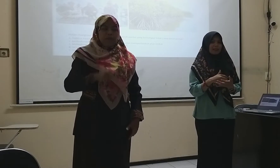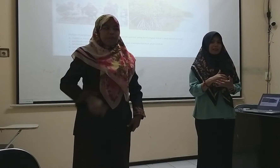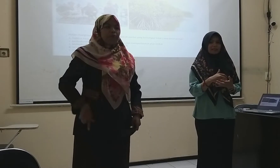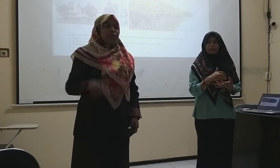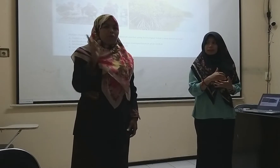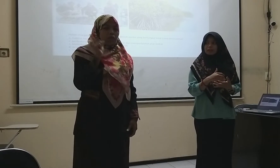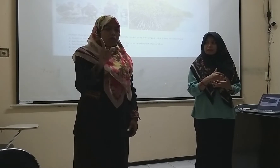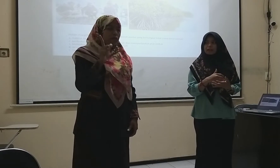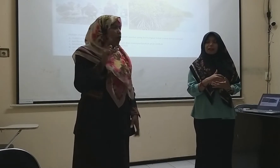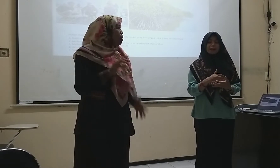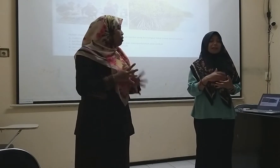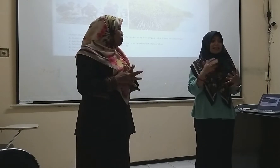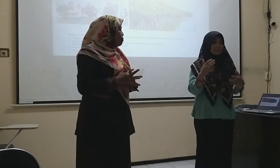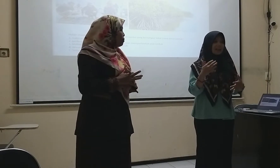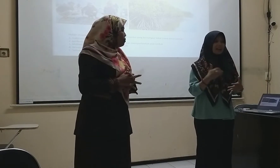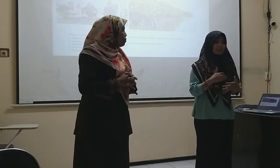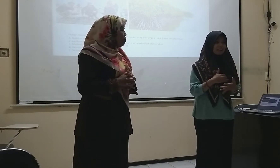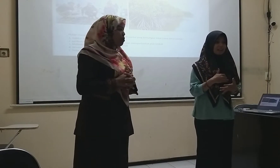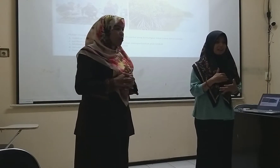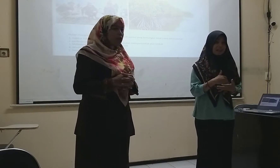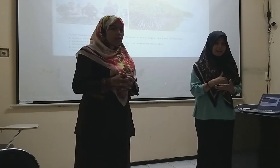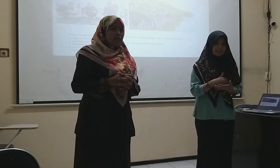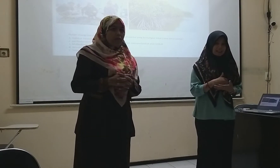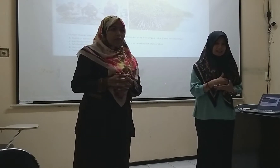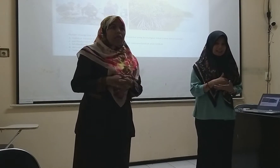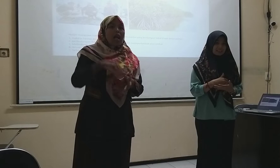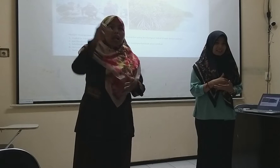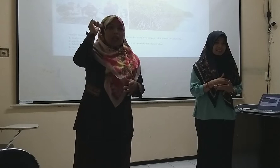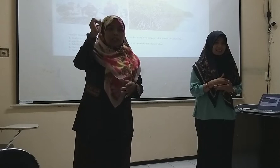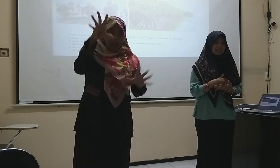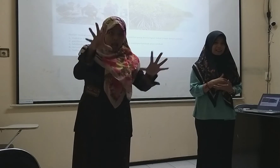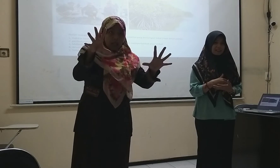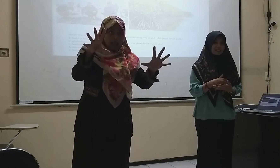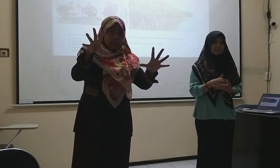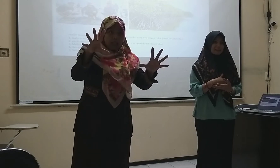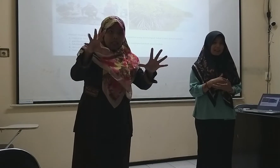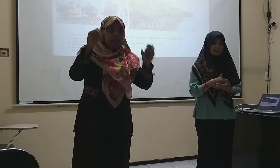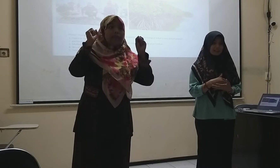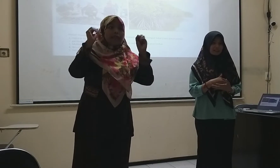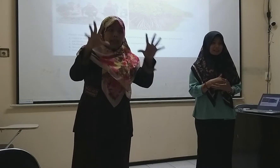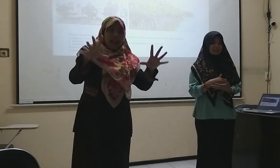Kemudian selain dari sini jelas.